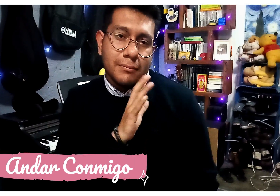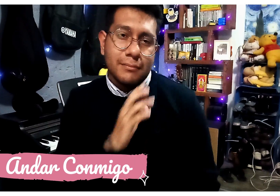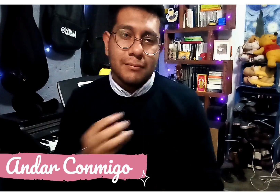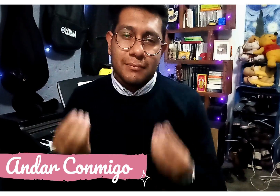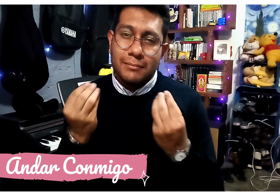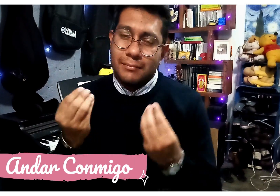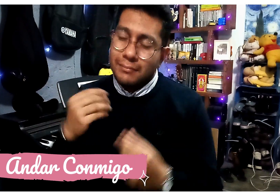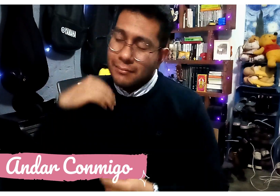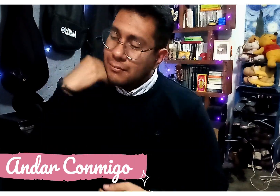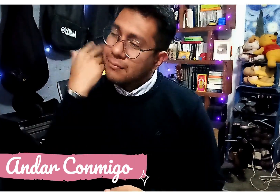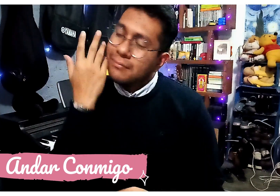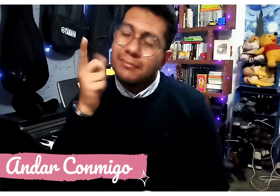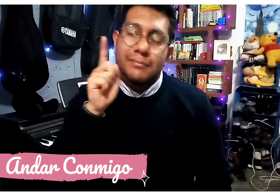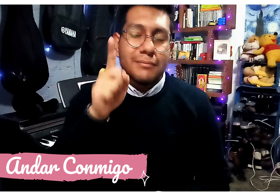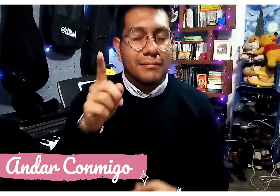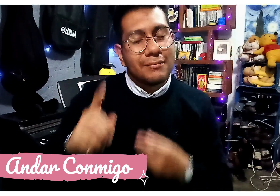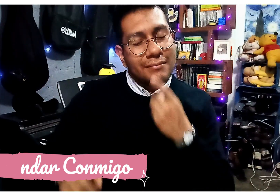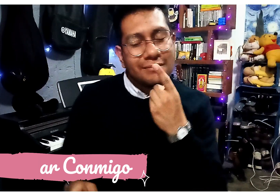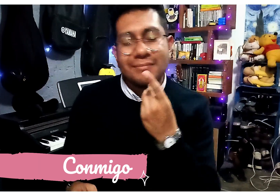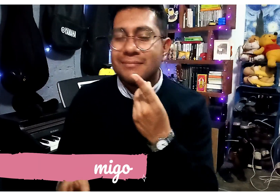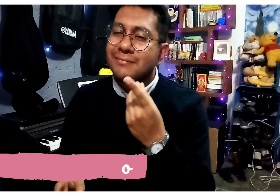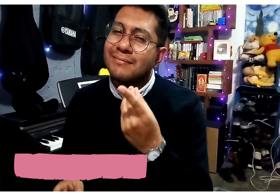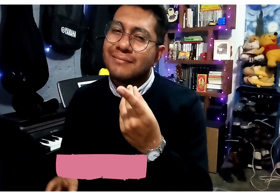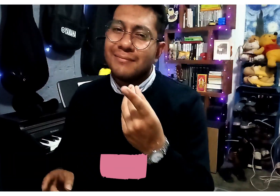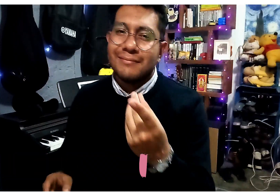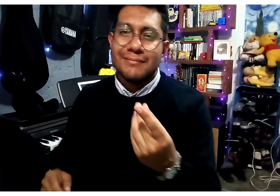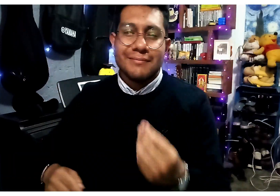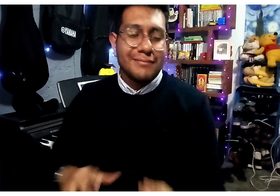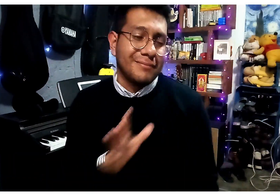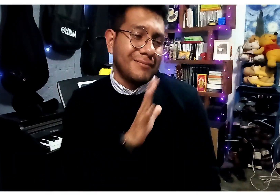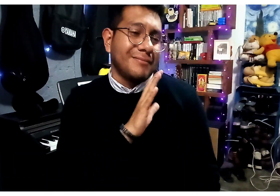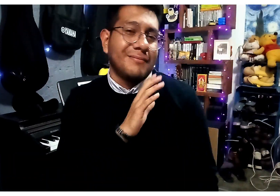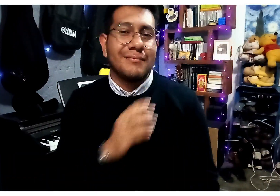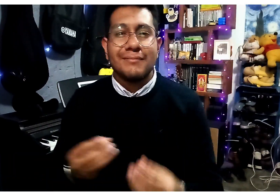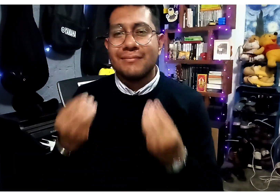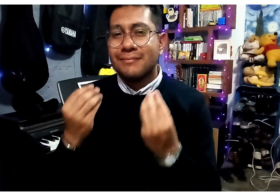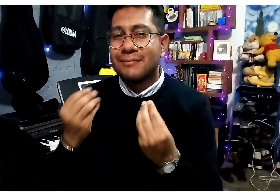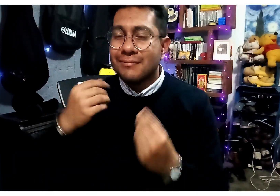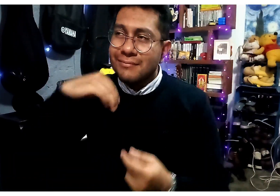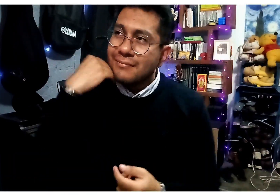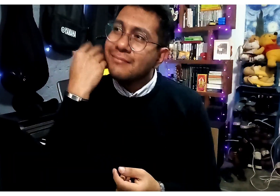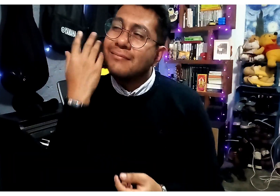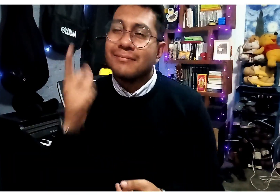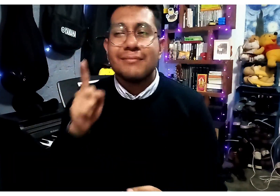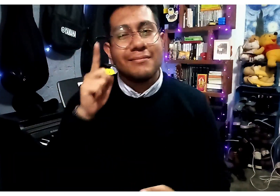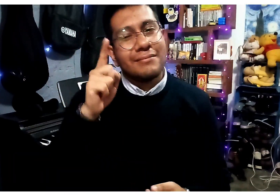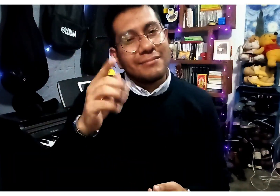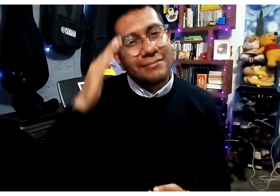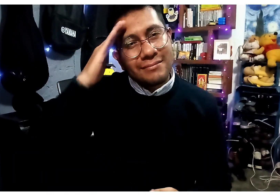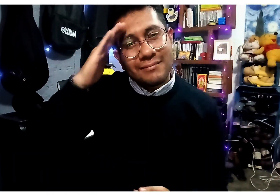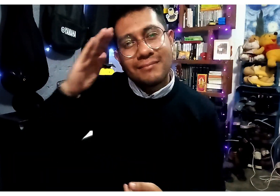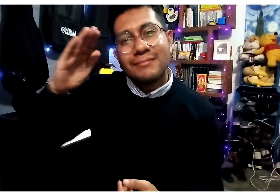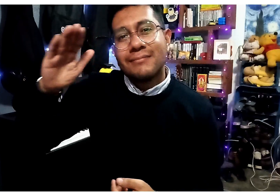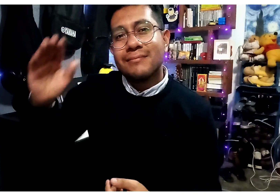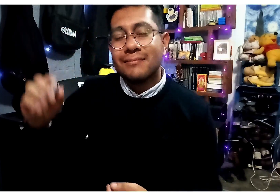Hay tanto que quiero contarte, hay tanto que quiero saber de ti.